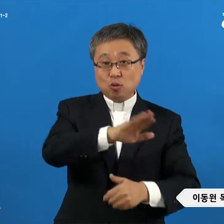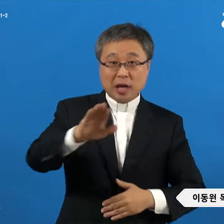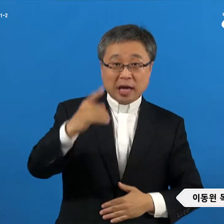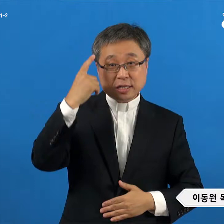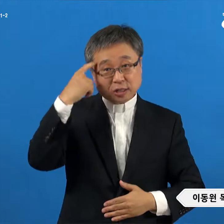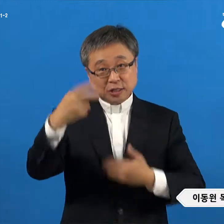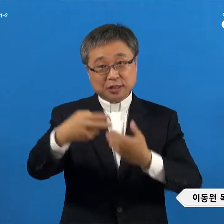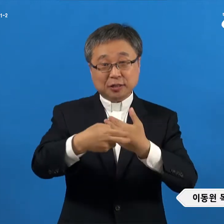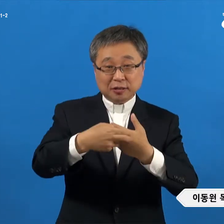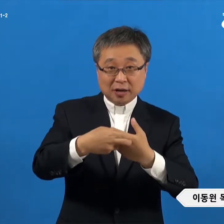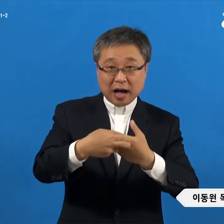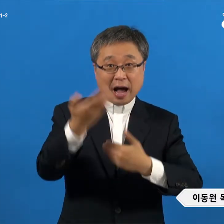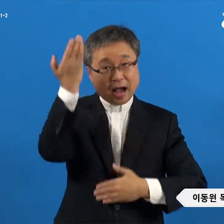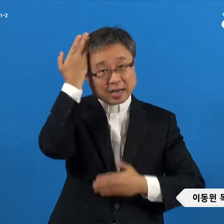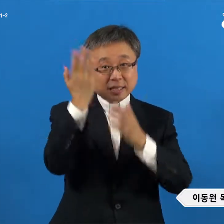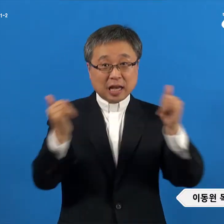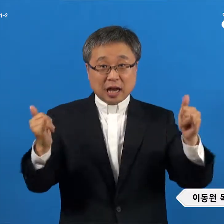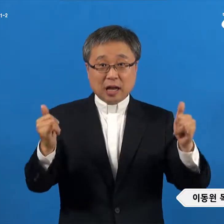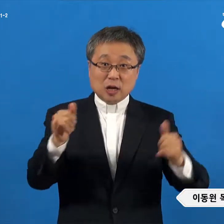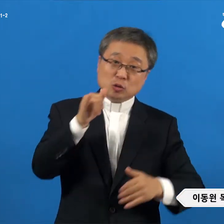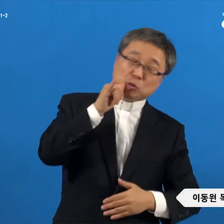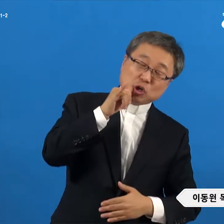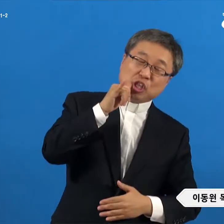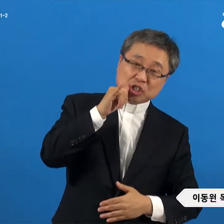정신의학자들은 소위 중독, 어딕션이라는 것을 정의할 때 이런